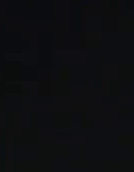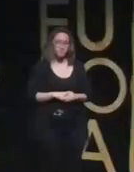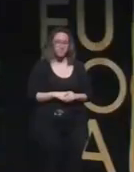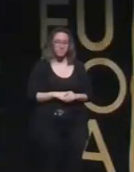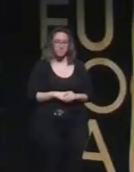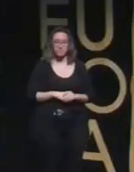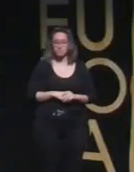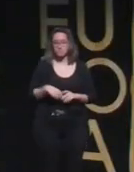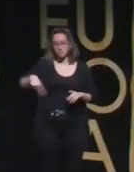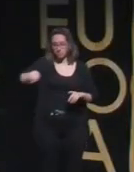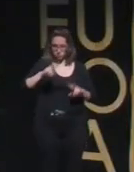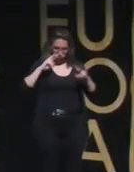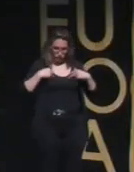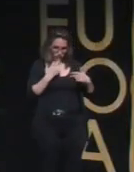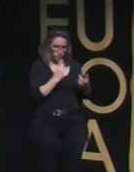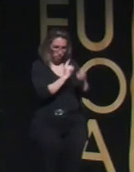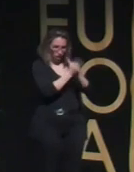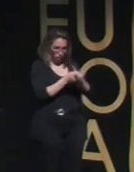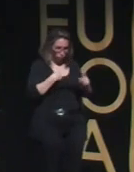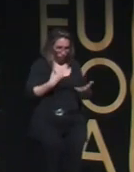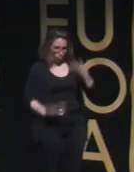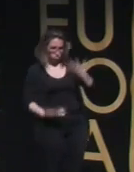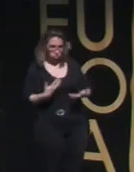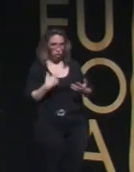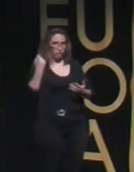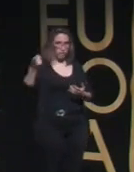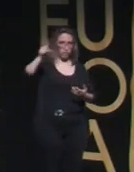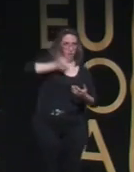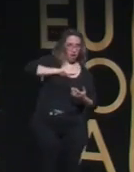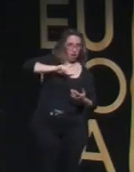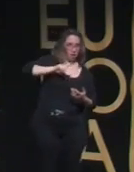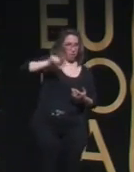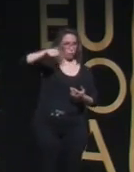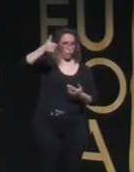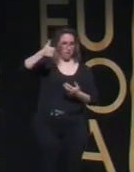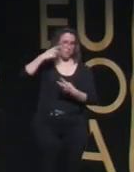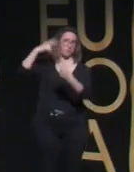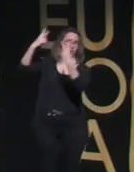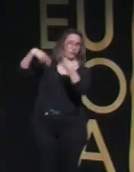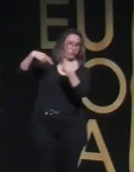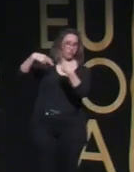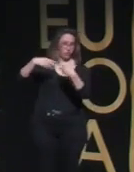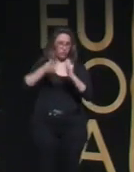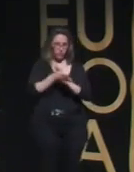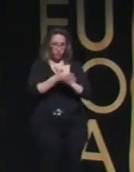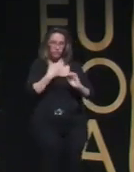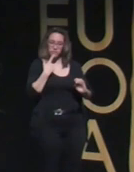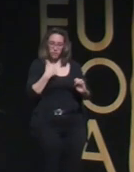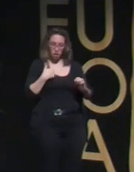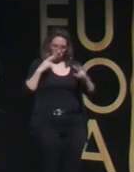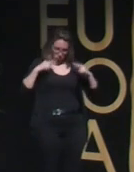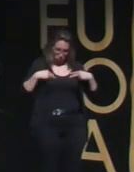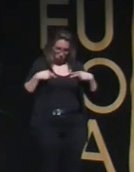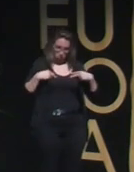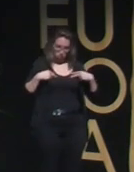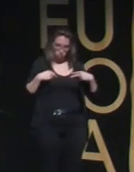se tambalea ante cualquier cambio. Necesito la aprobación de los demás. Al final, han aprendido a ser alguien en función de tanto, de ser si yo solo soy reconocido